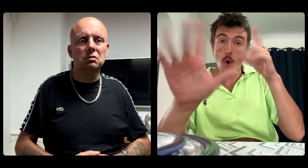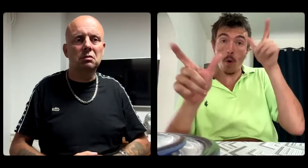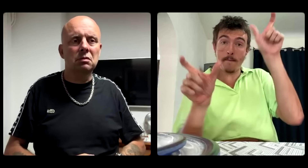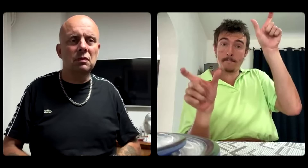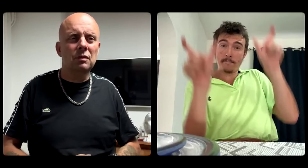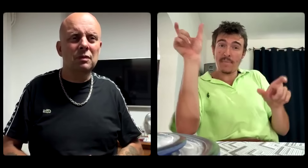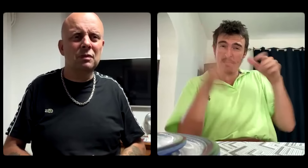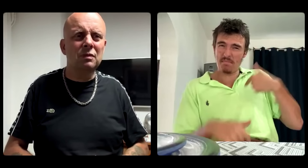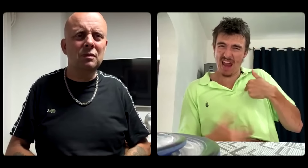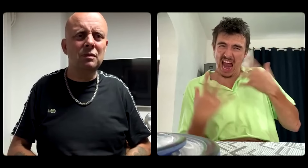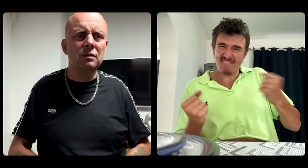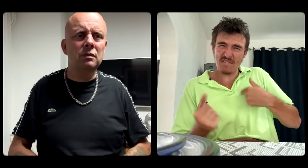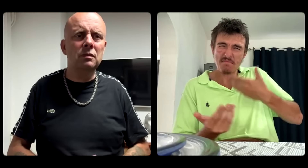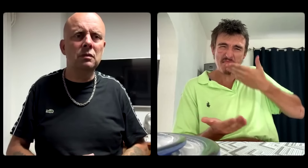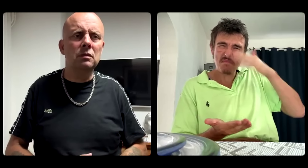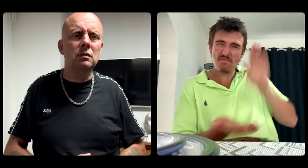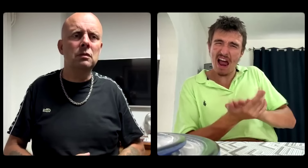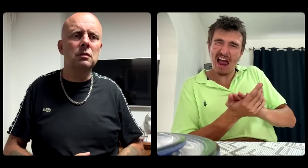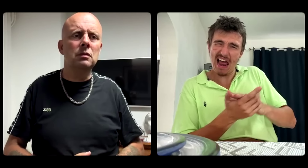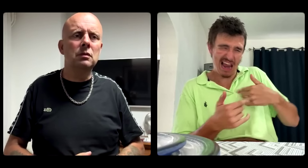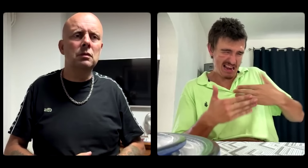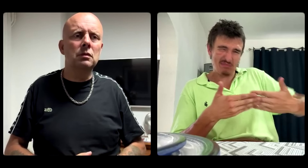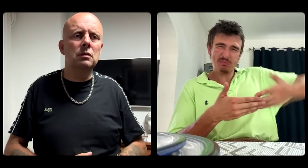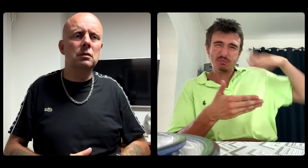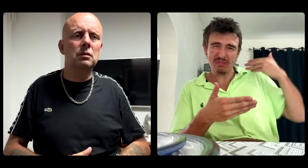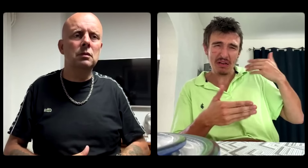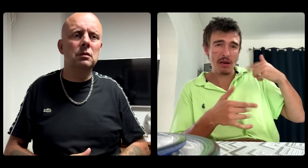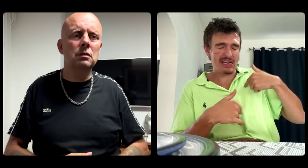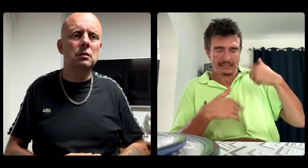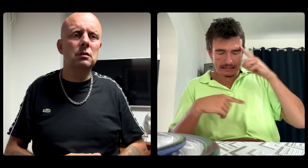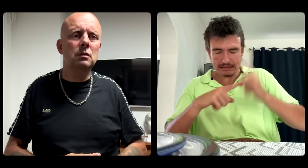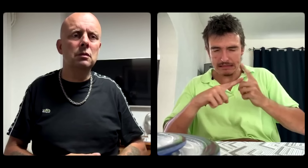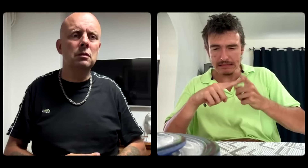Ja, dat sowieso, dat sowieso.